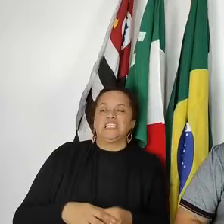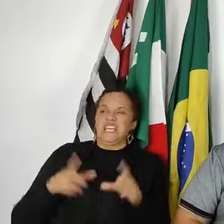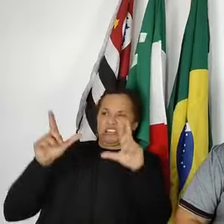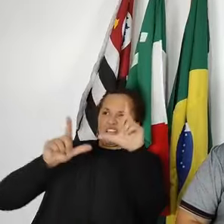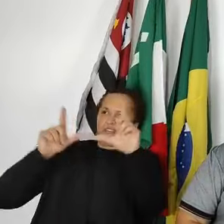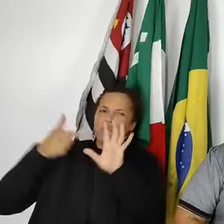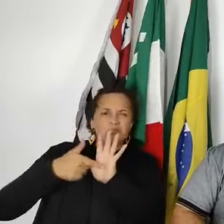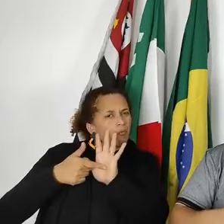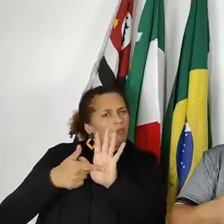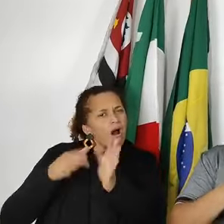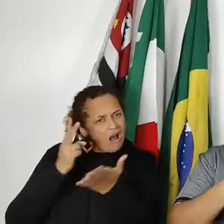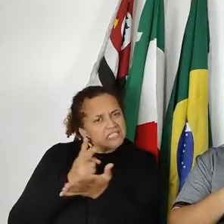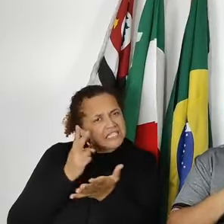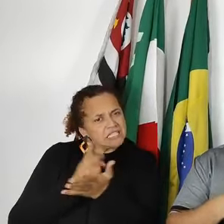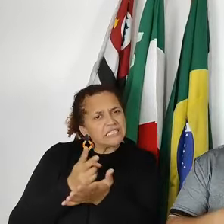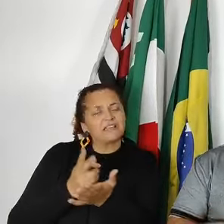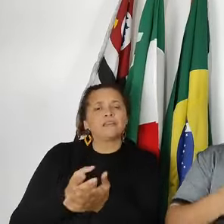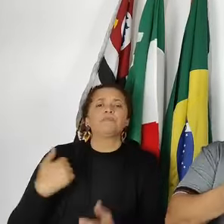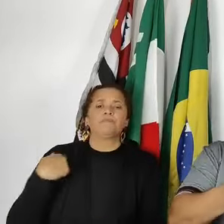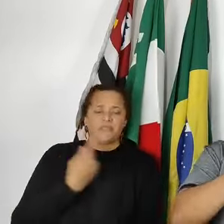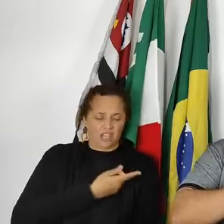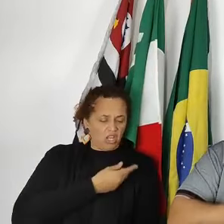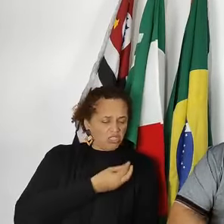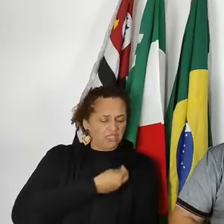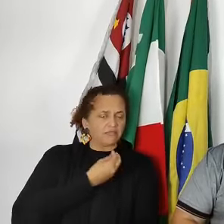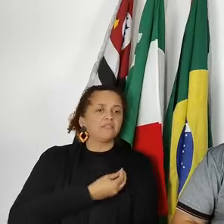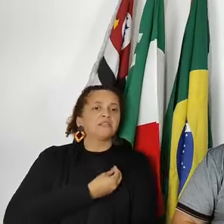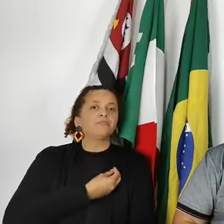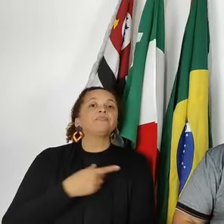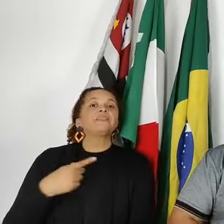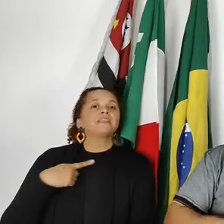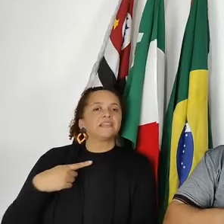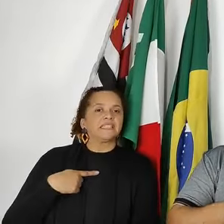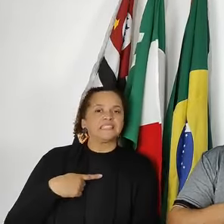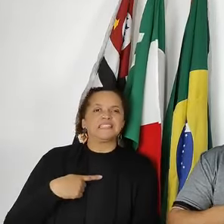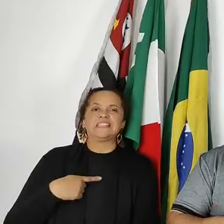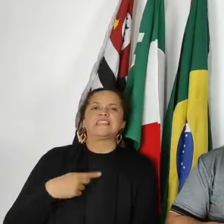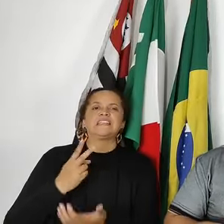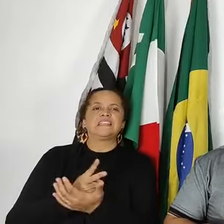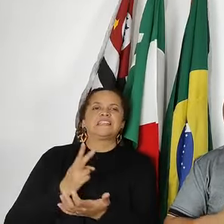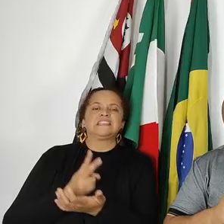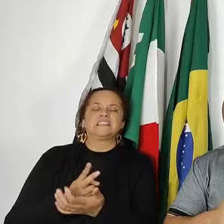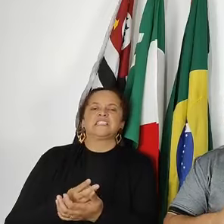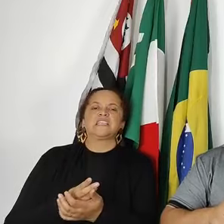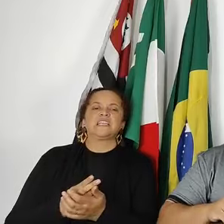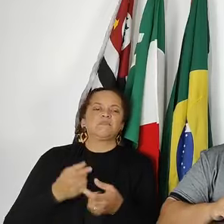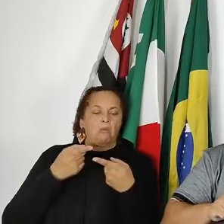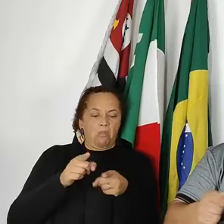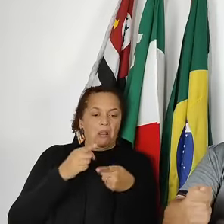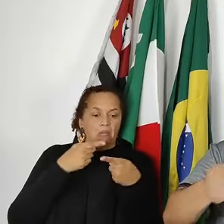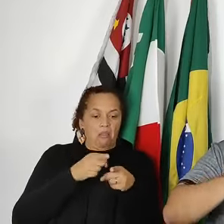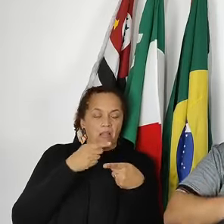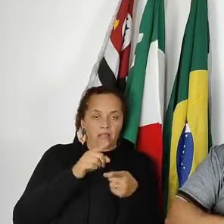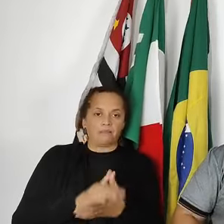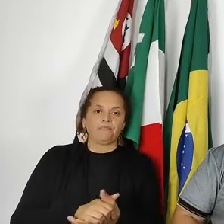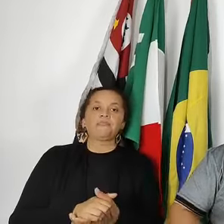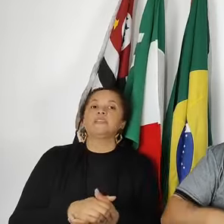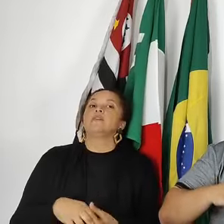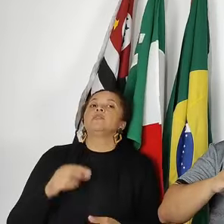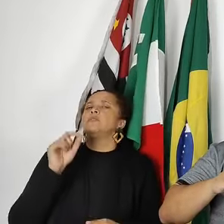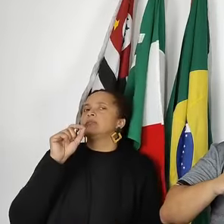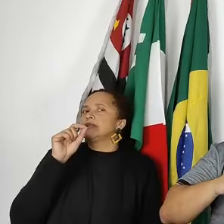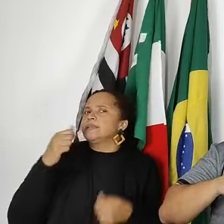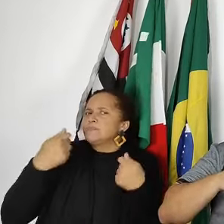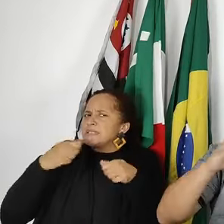dentro dos nossos lares, têm entrado dentro da nossa vida e têm nos influenciado. Então, o primeiro passo que nós temos que fazer é eliminar a